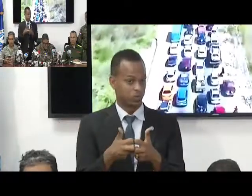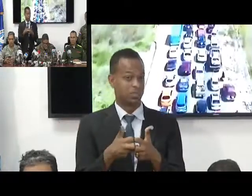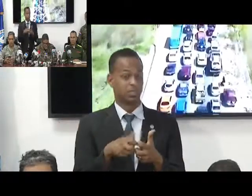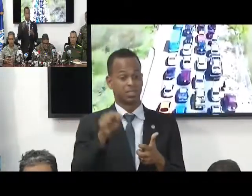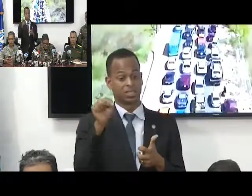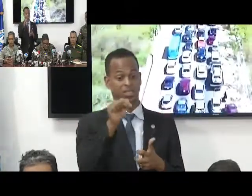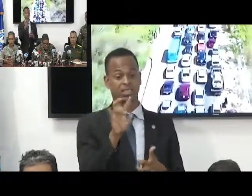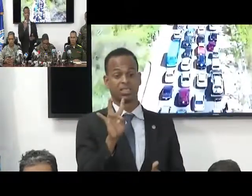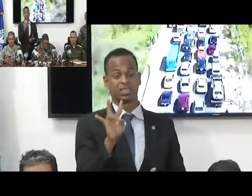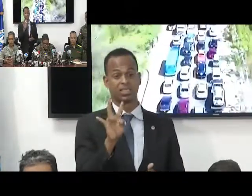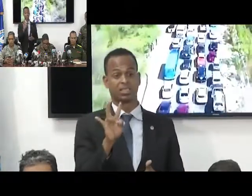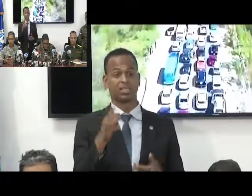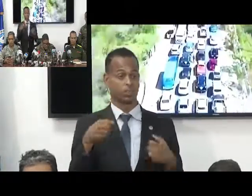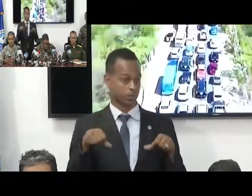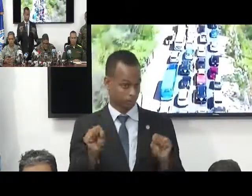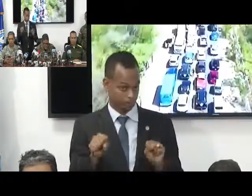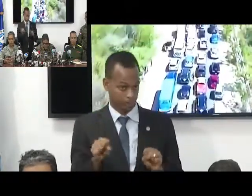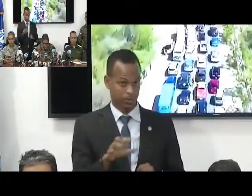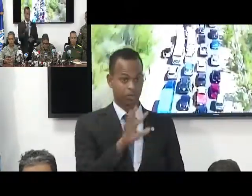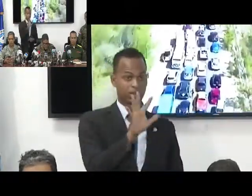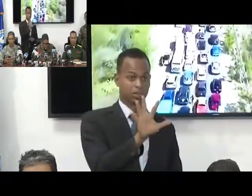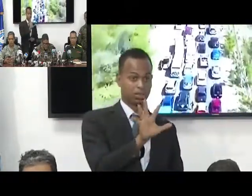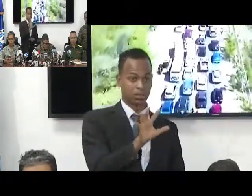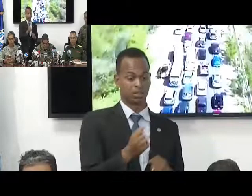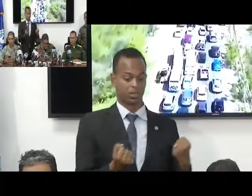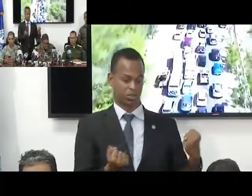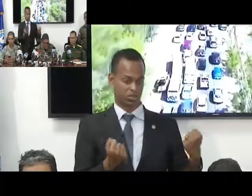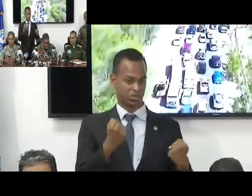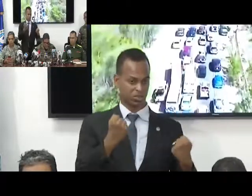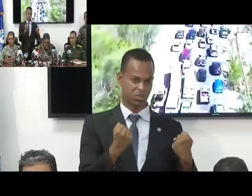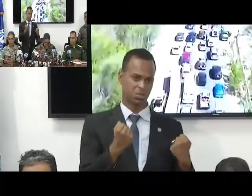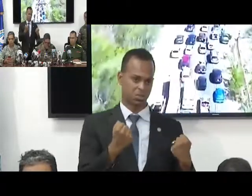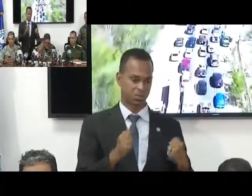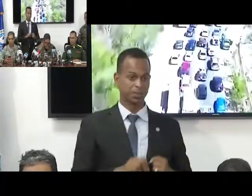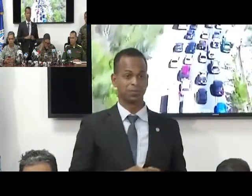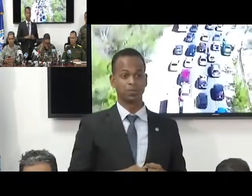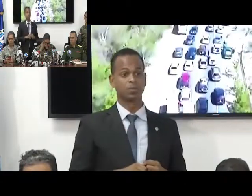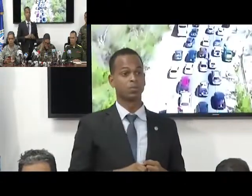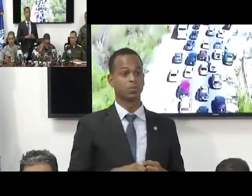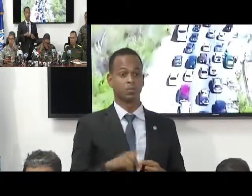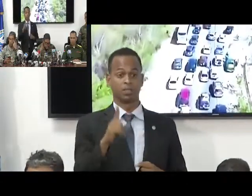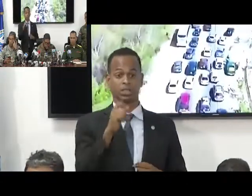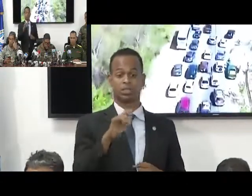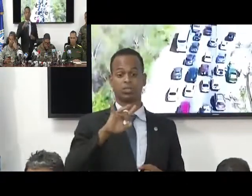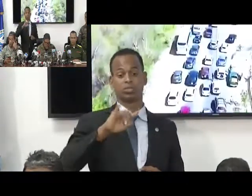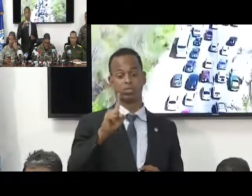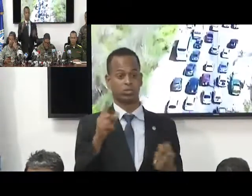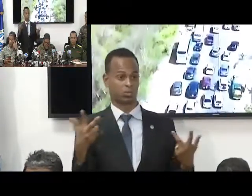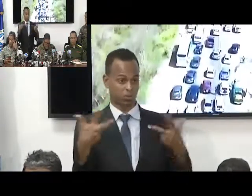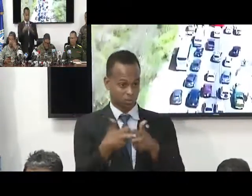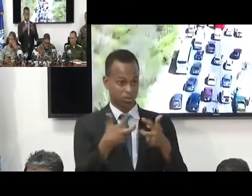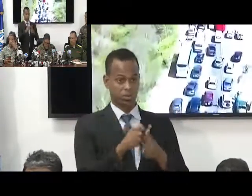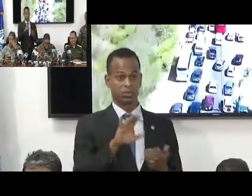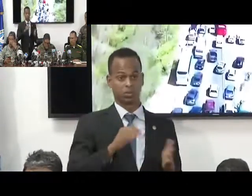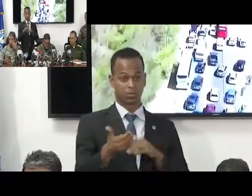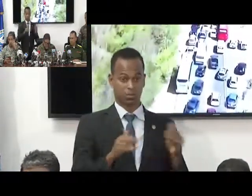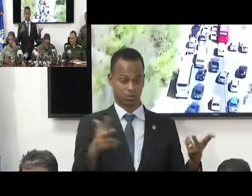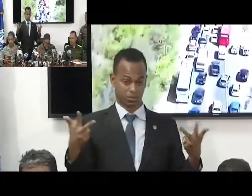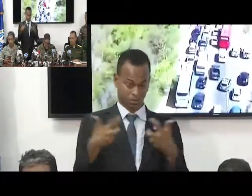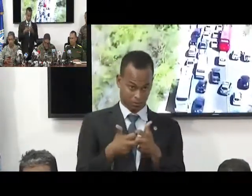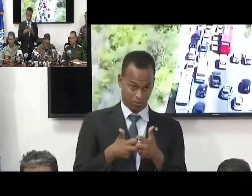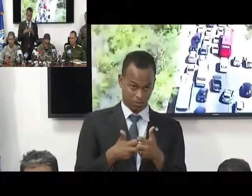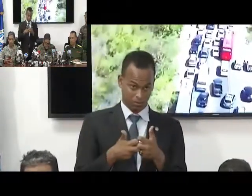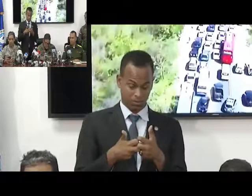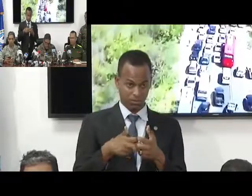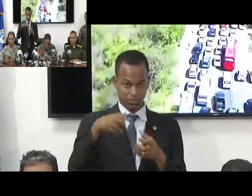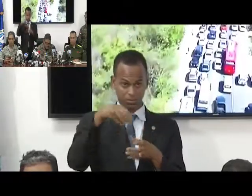cuales 7 involucran motocicleta y 5 por vehículos livianos. Accidentes registrados, 181. Fallecidos por accidente de